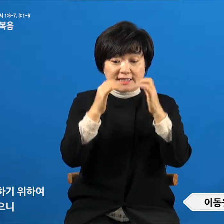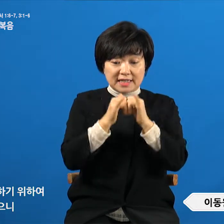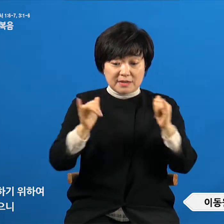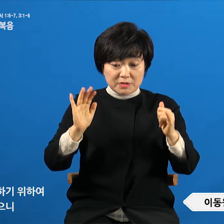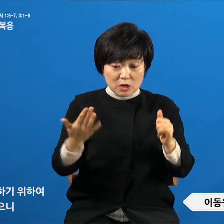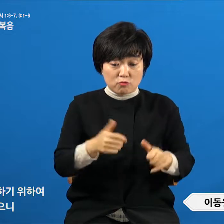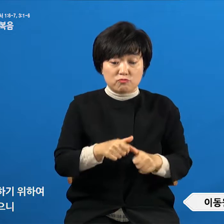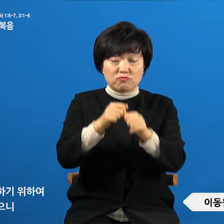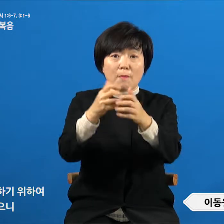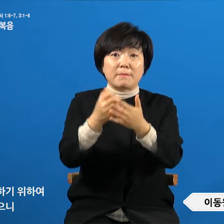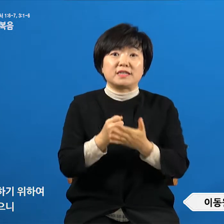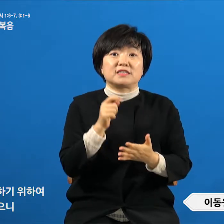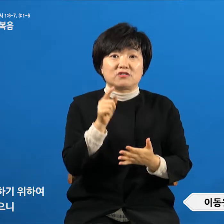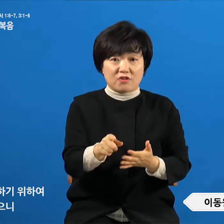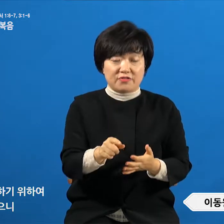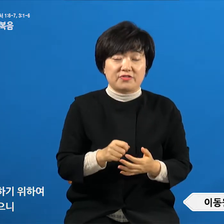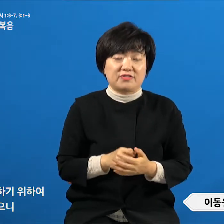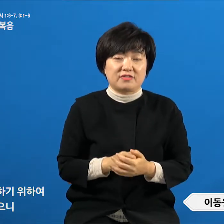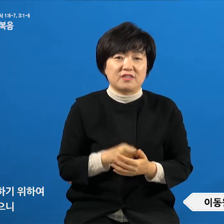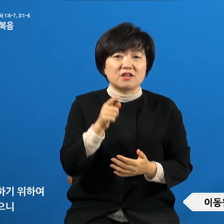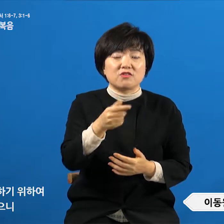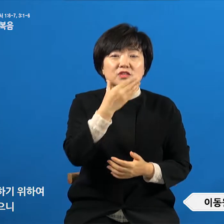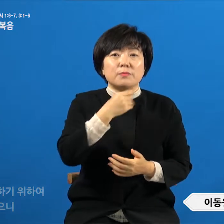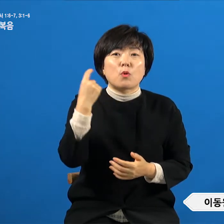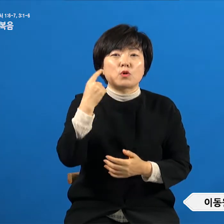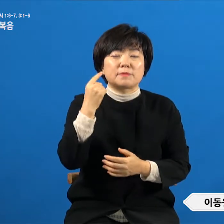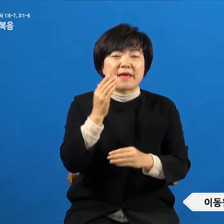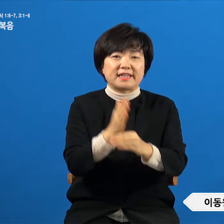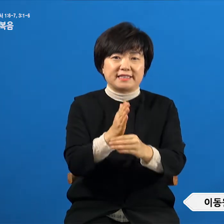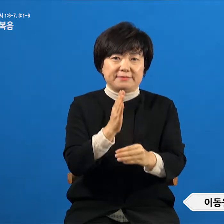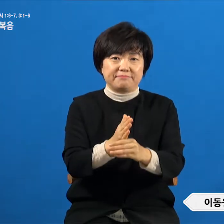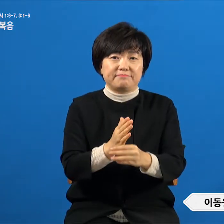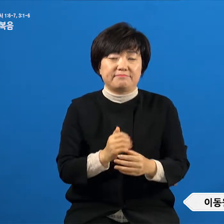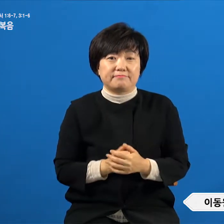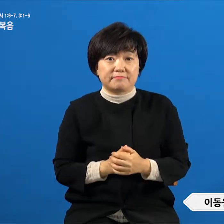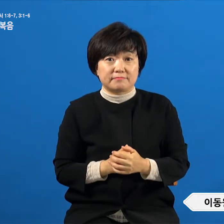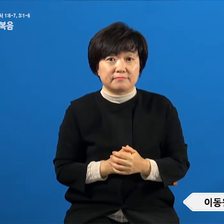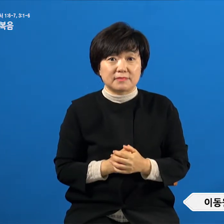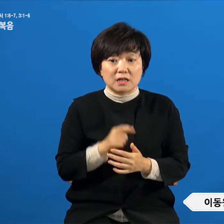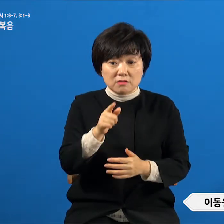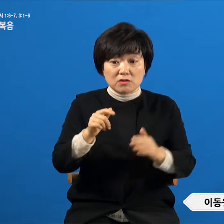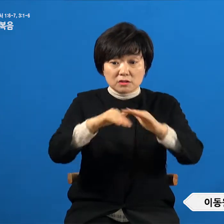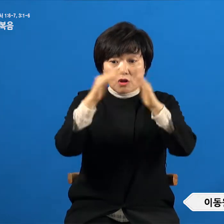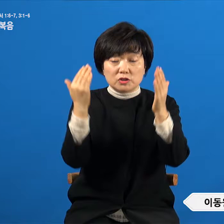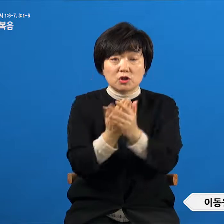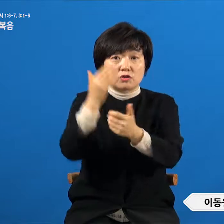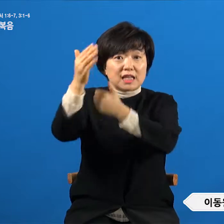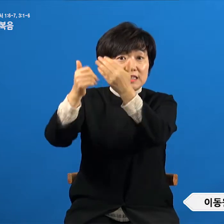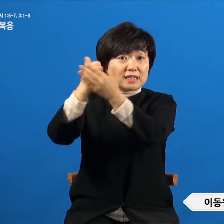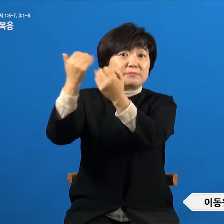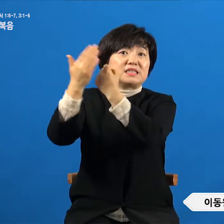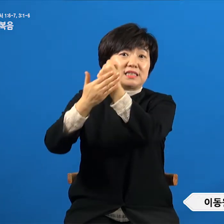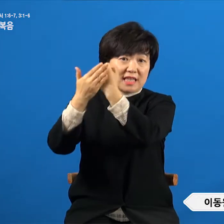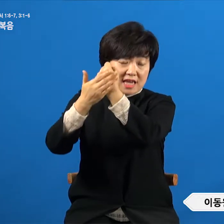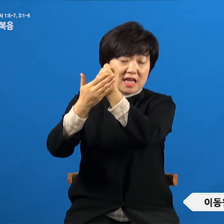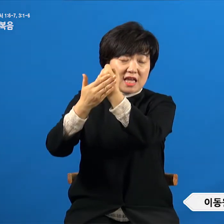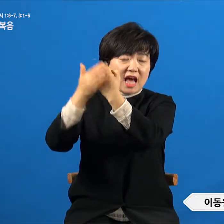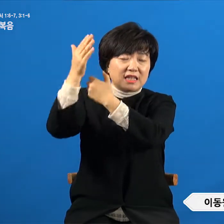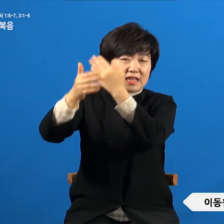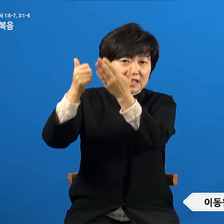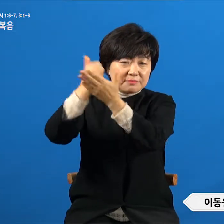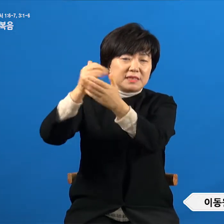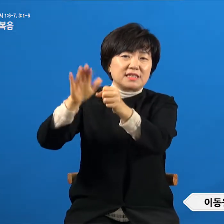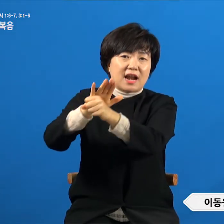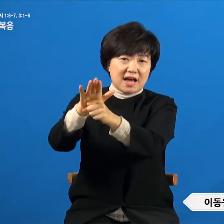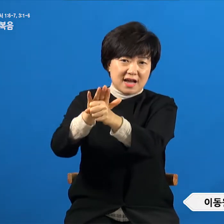되고 구원을 받은 것이라고. 이게 바로 복음의 핵심이죠. 그리고 그것은 전적인 하나님의 은혜였다고,